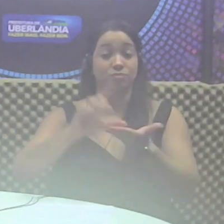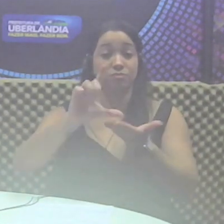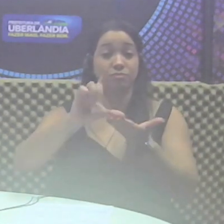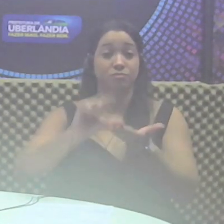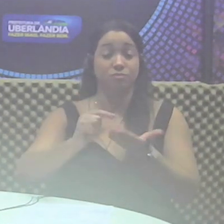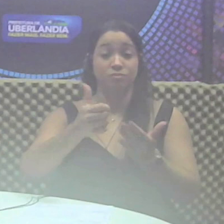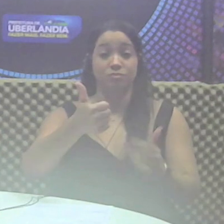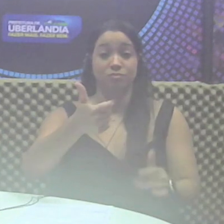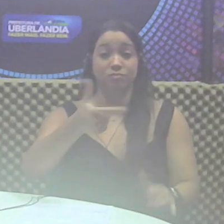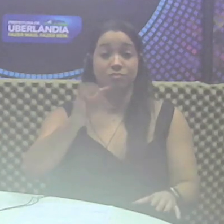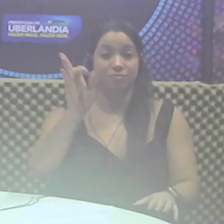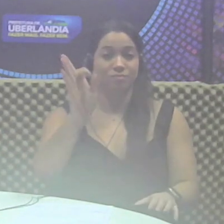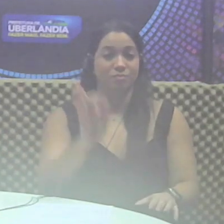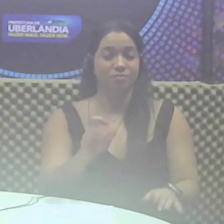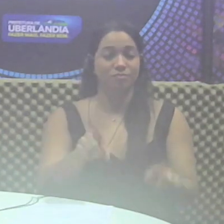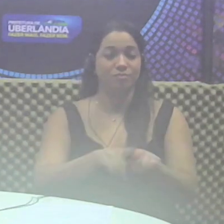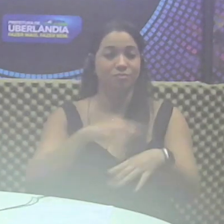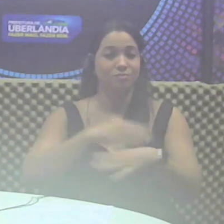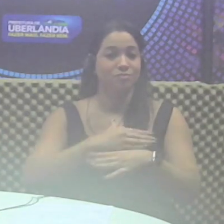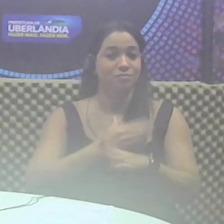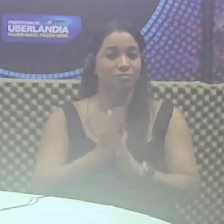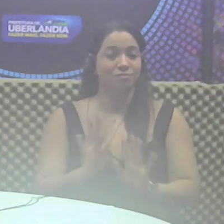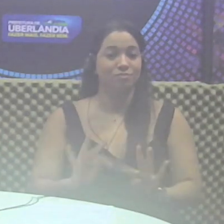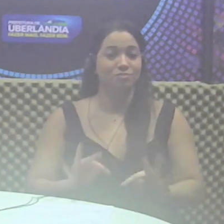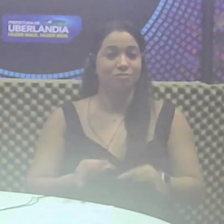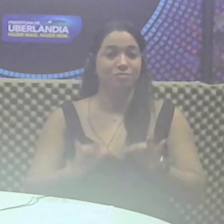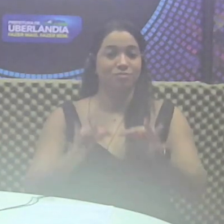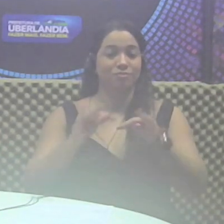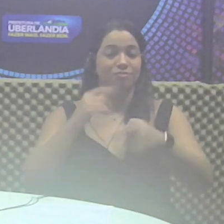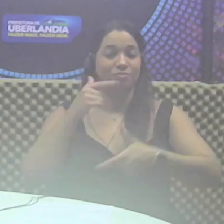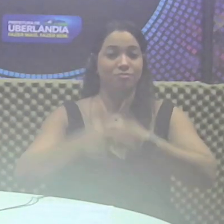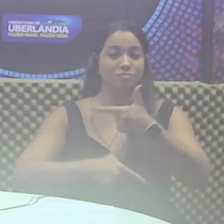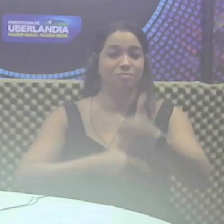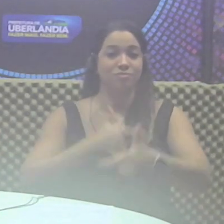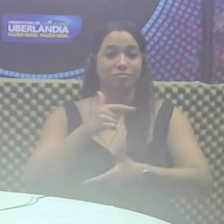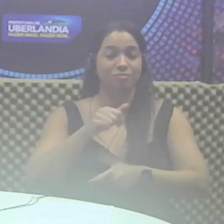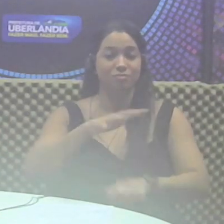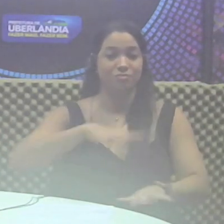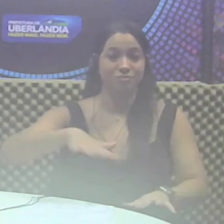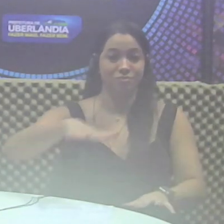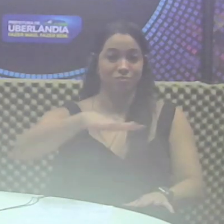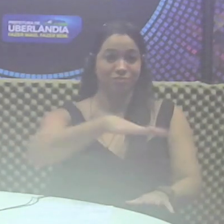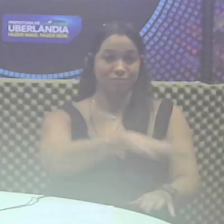12%, além de aperfeiçoar e modernizar a prestação no setor.